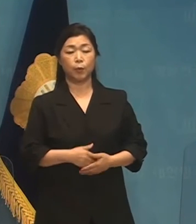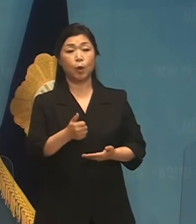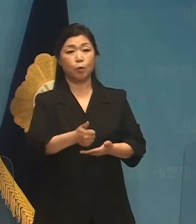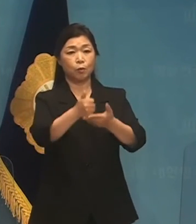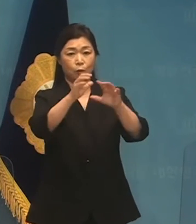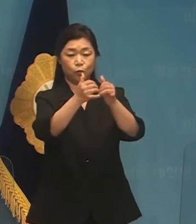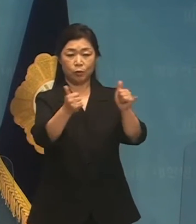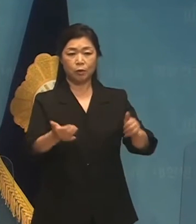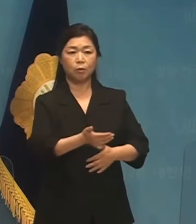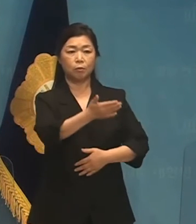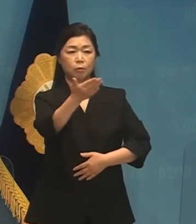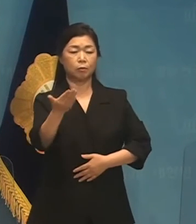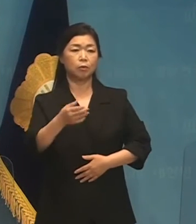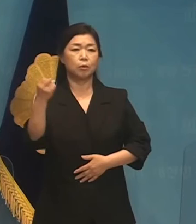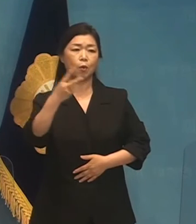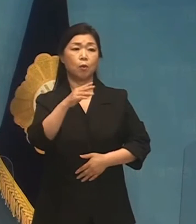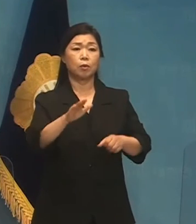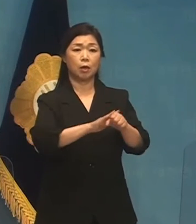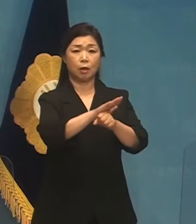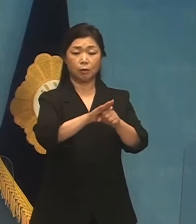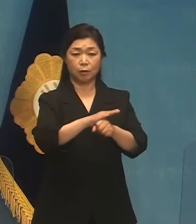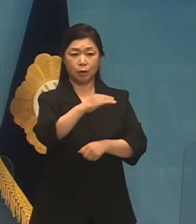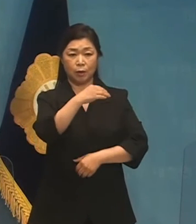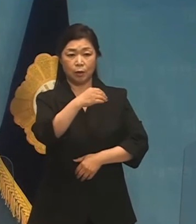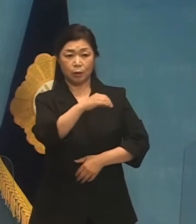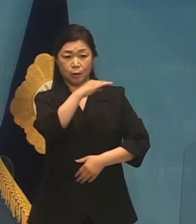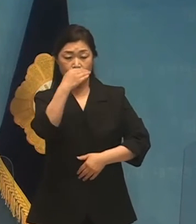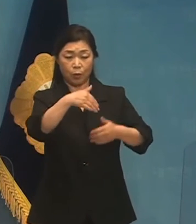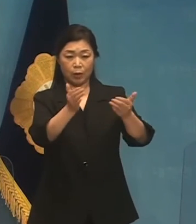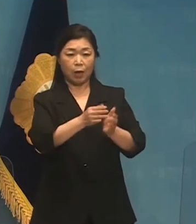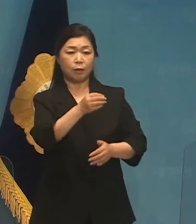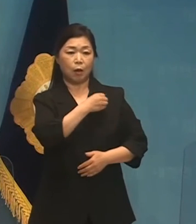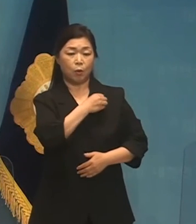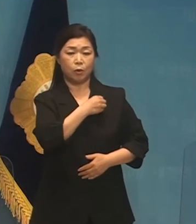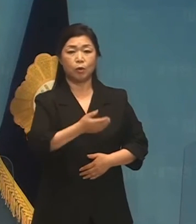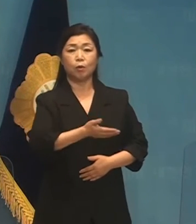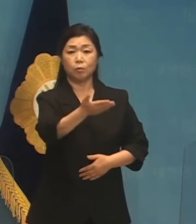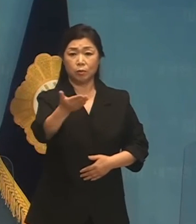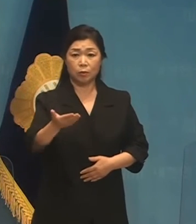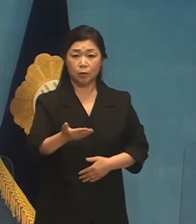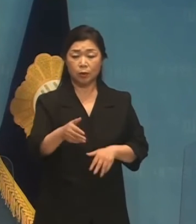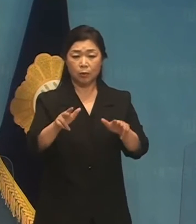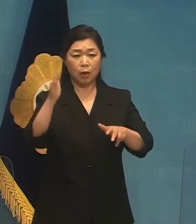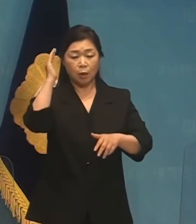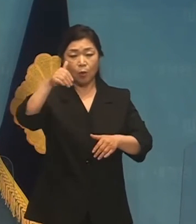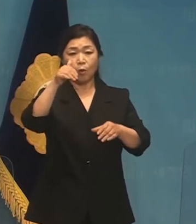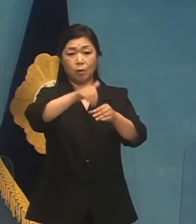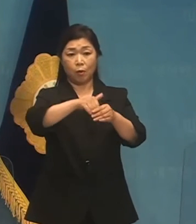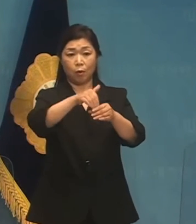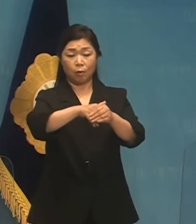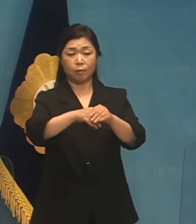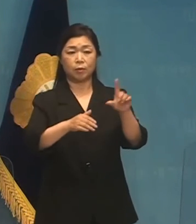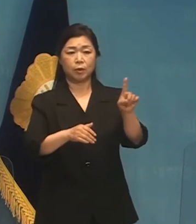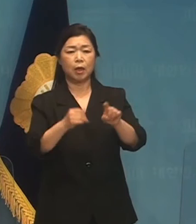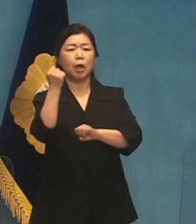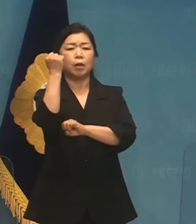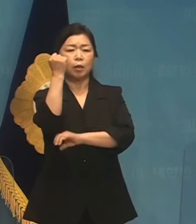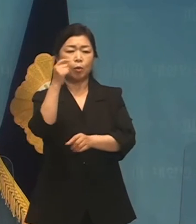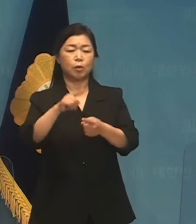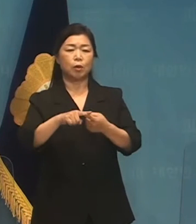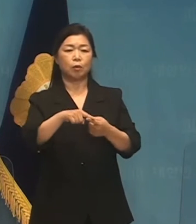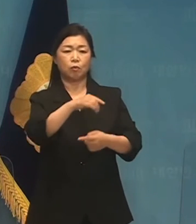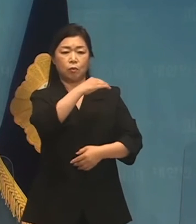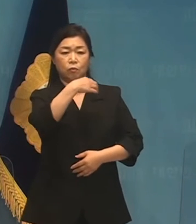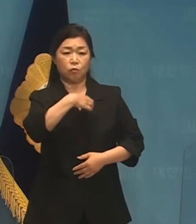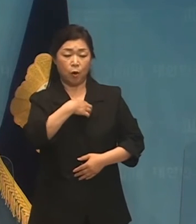존경하는 국민 여러분, 그리고 사랑하는 정의당 당원 여러분, 이번 대통령 선거는 근본적인